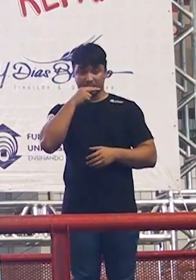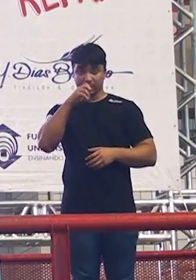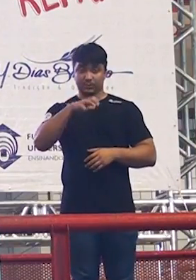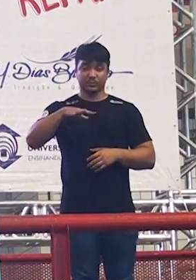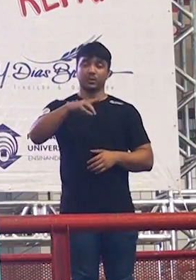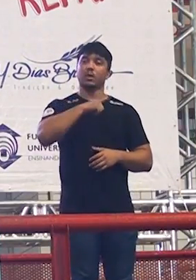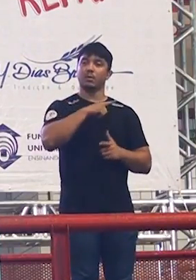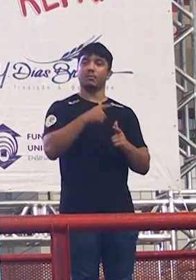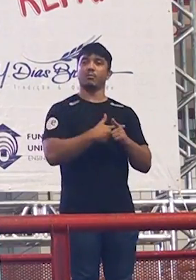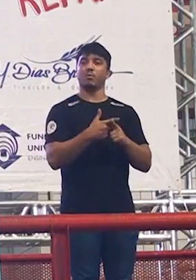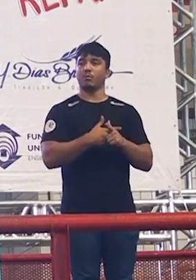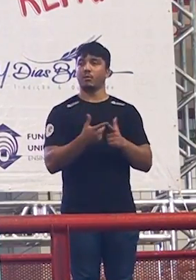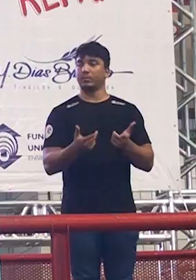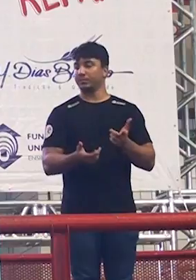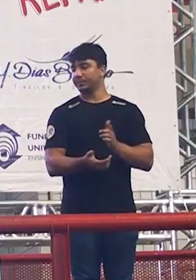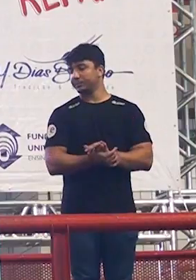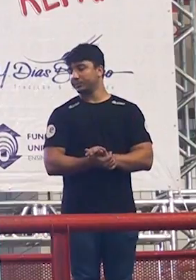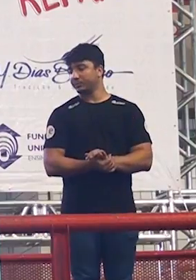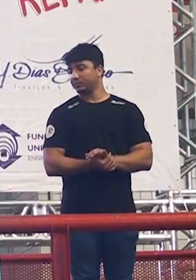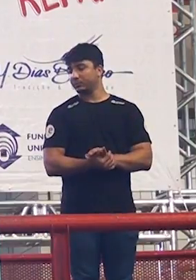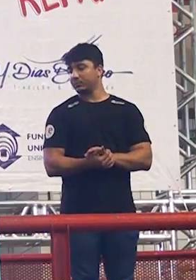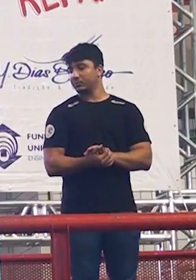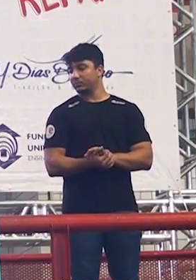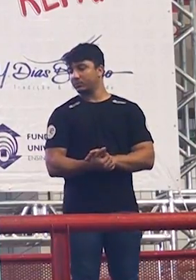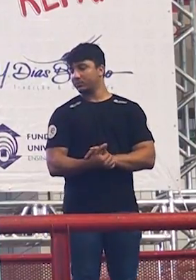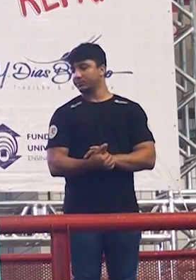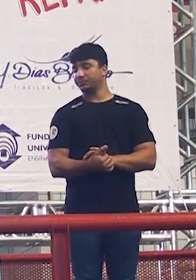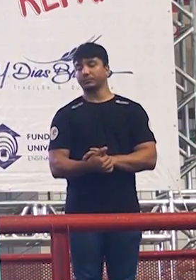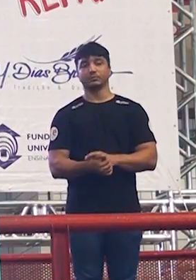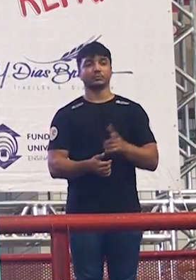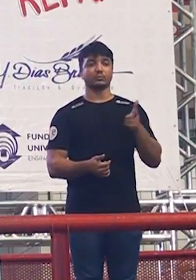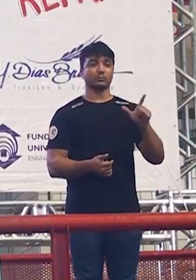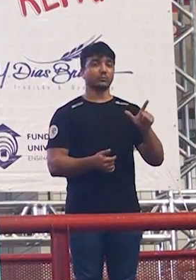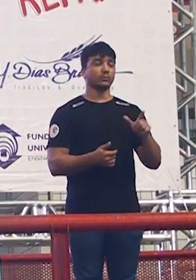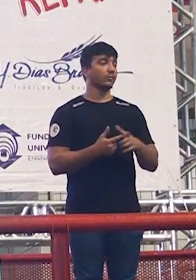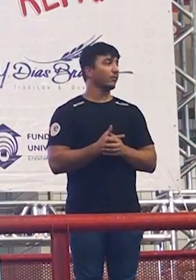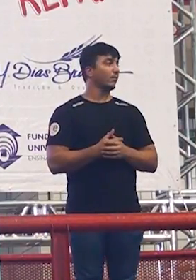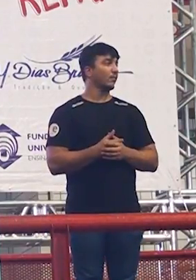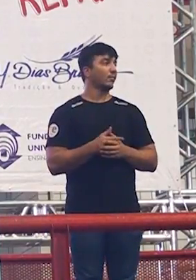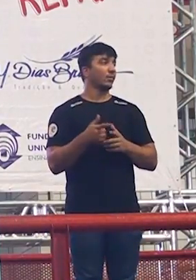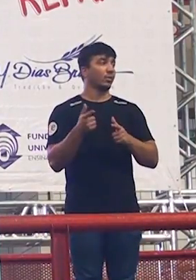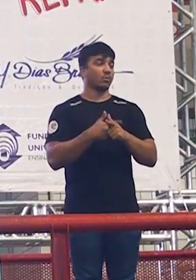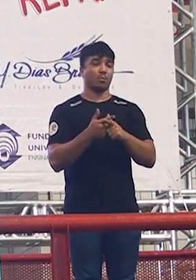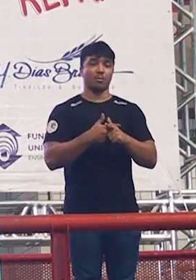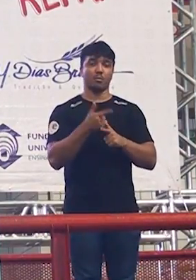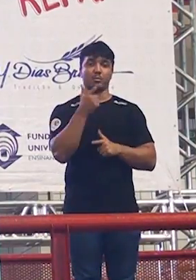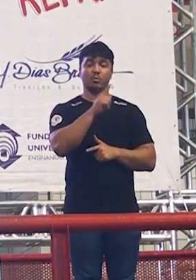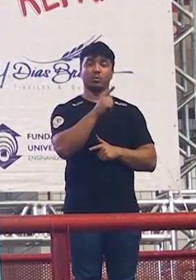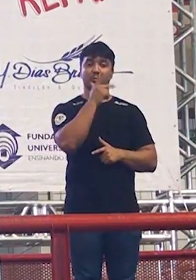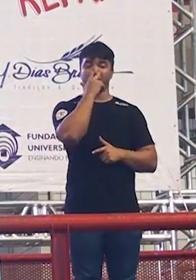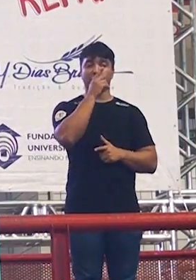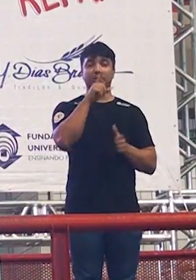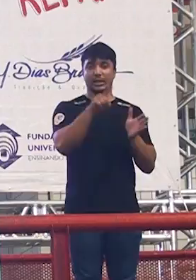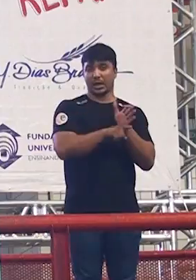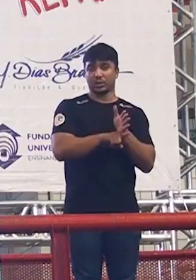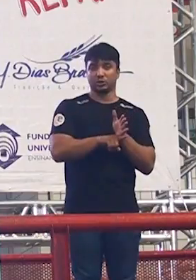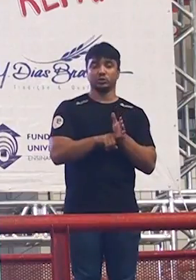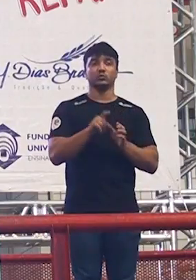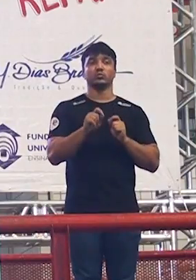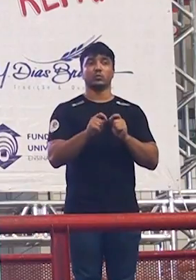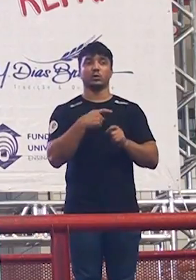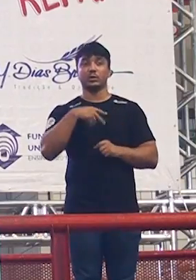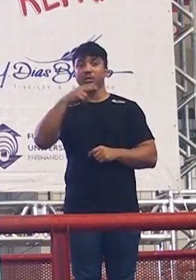esse problema, né? O regime de semi-escravidão. Outra dificuldade, outro ponto negativo: